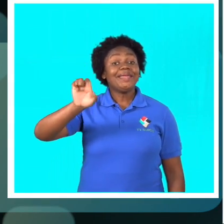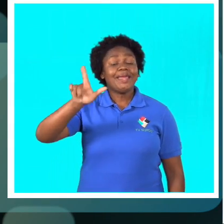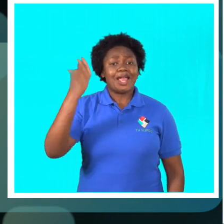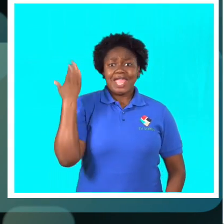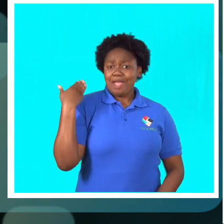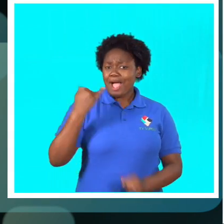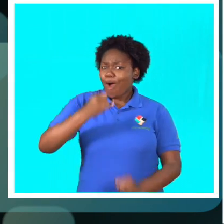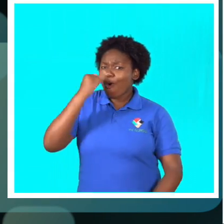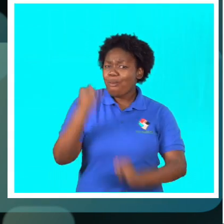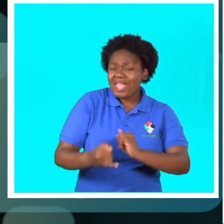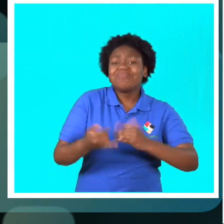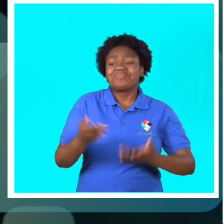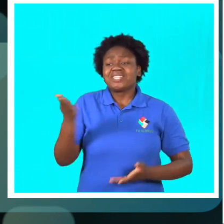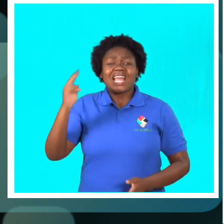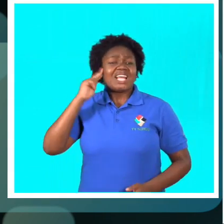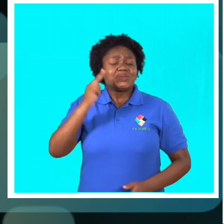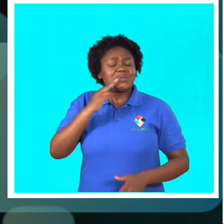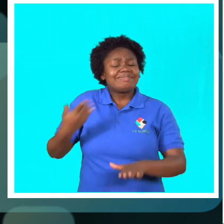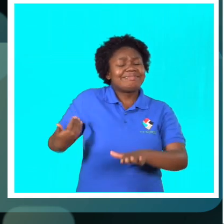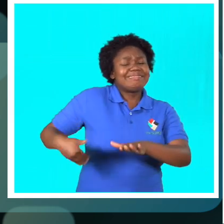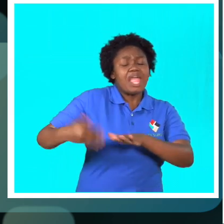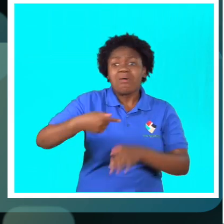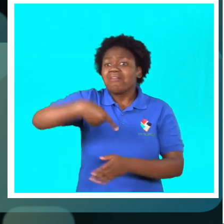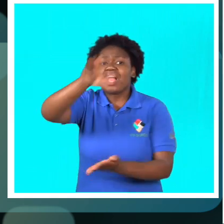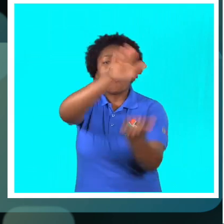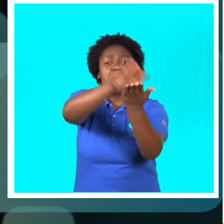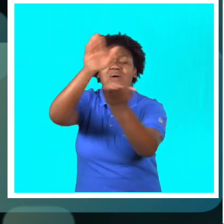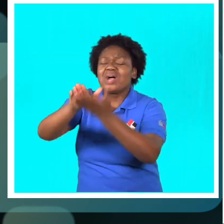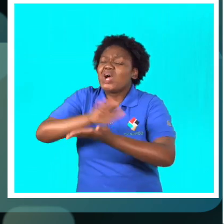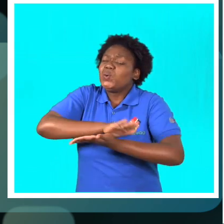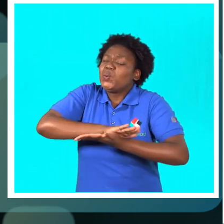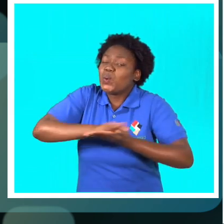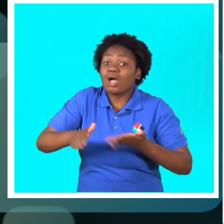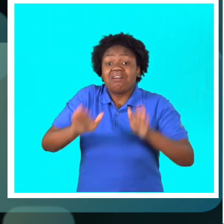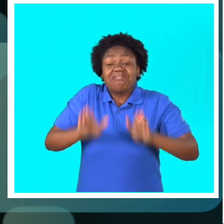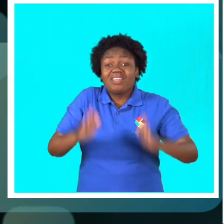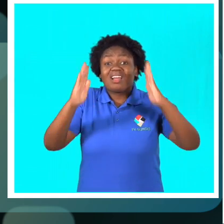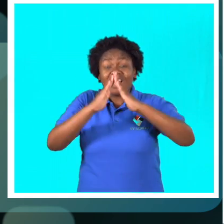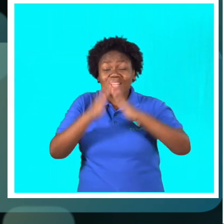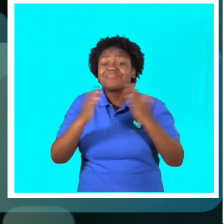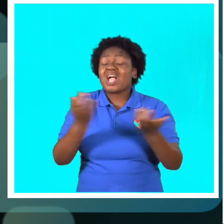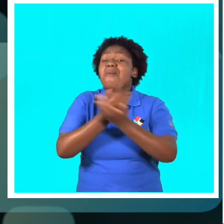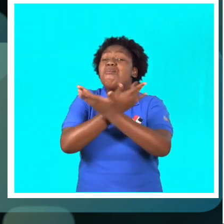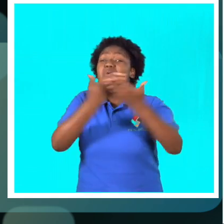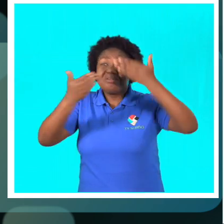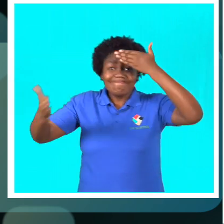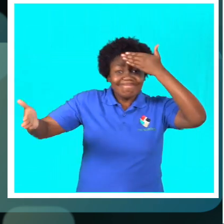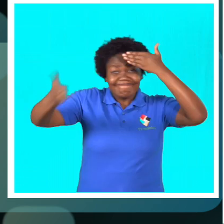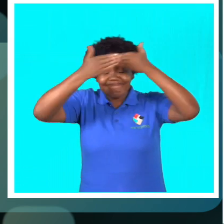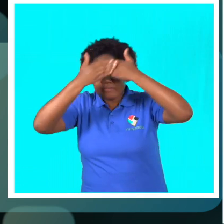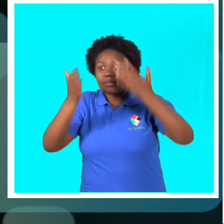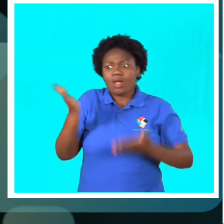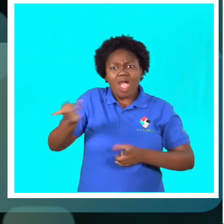Isabel, irmã de Fátima, explica que devido à surdez, ela foi sempre muito fechada. Quase nunca saía